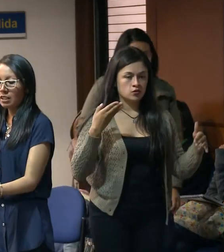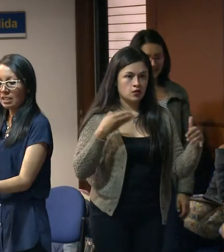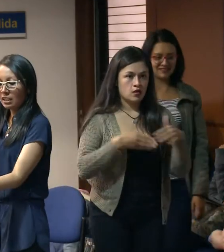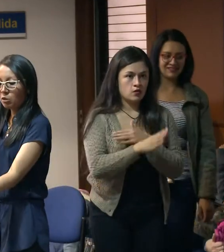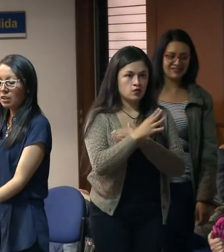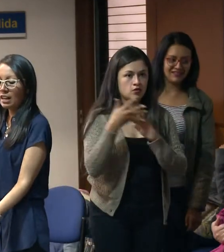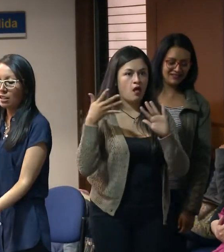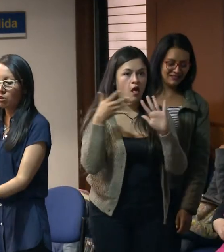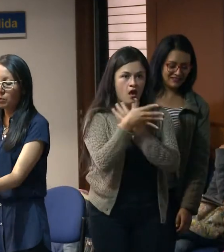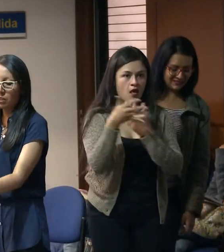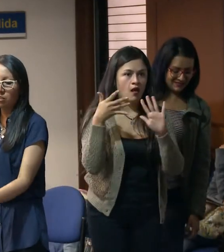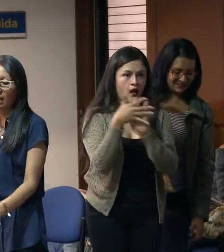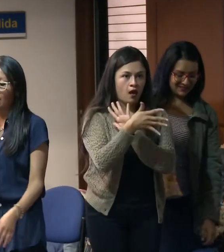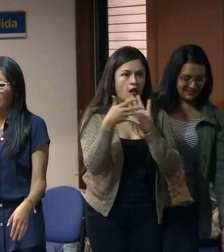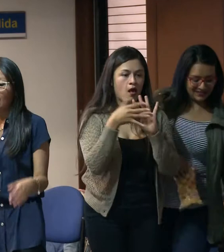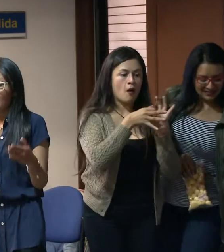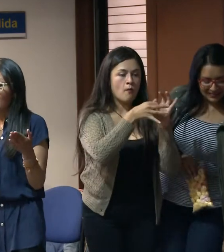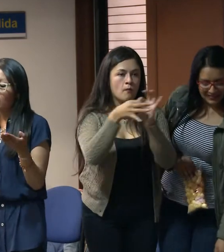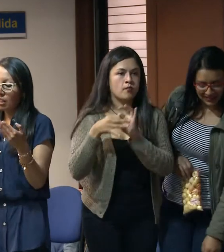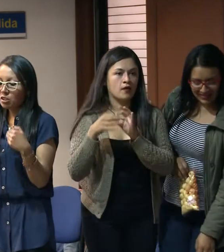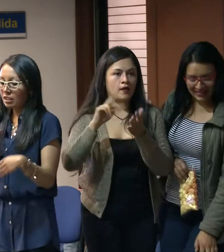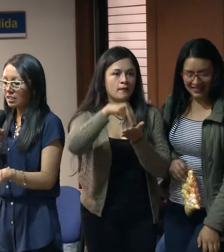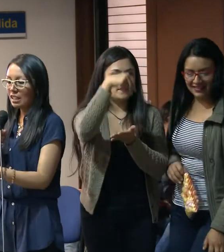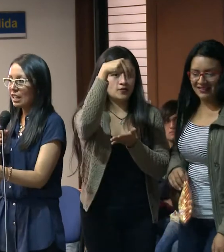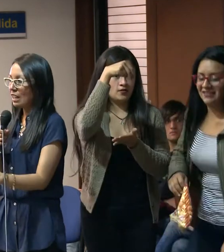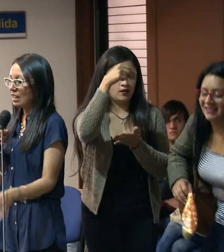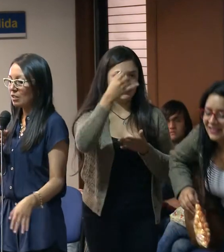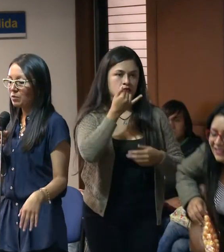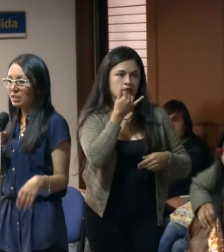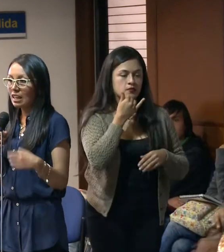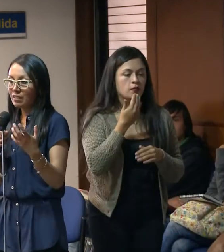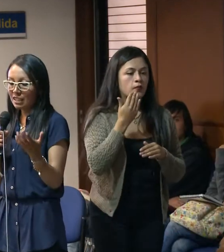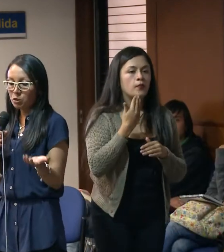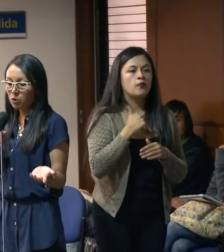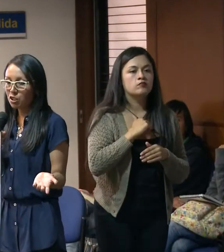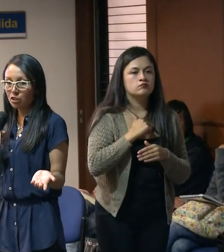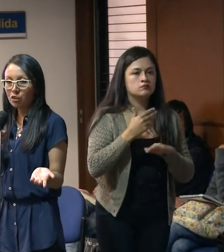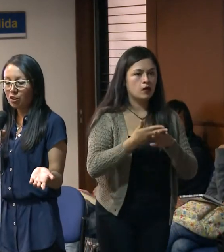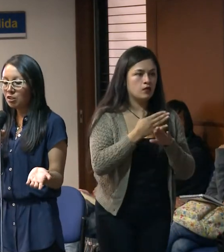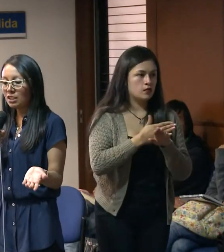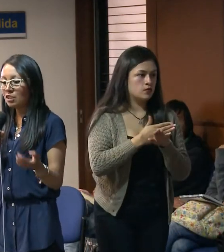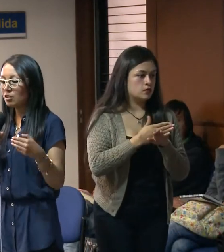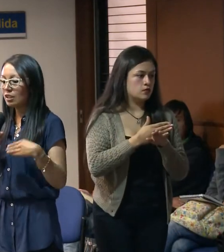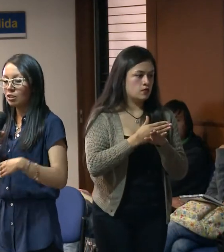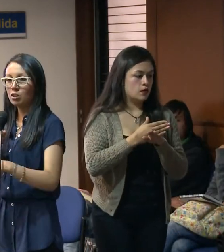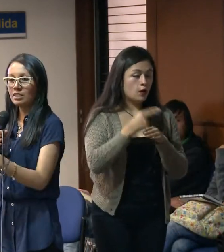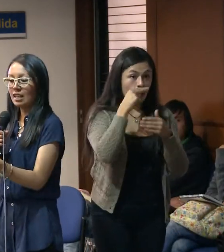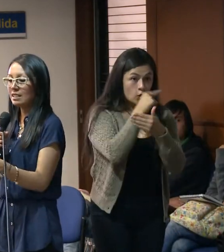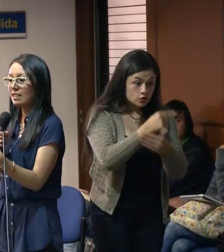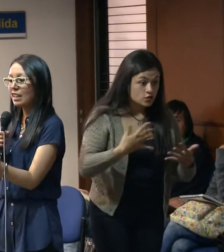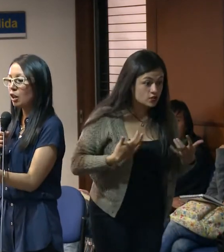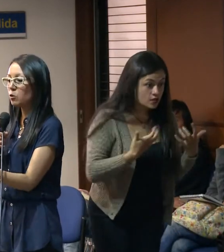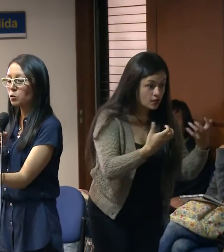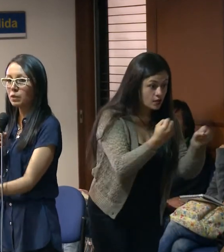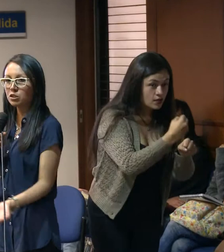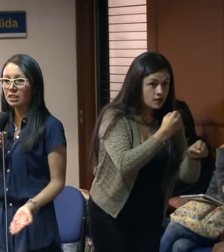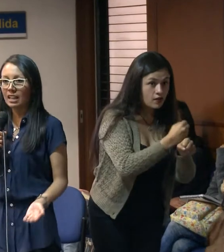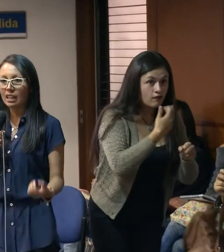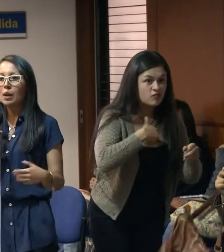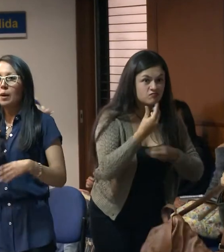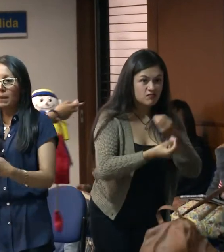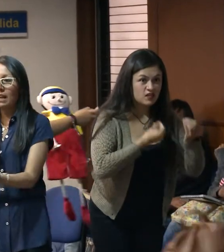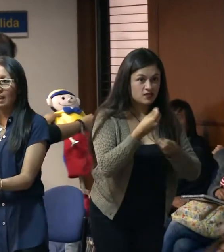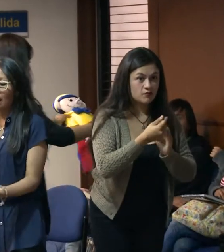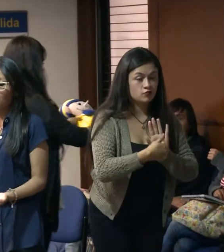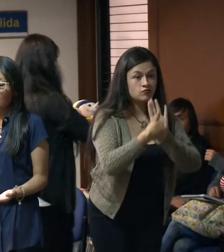en donde se articularan los personajes. En ocasiones si había disposición con los niños, entonces le dábamos un